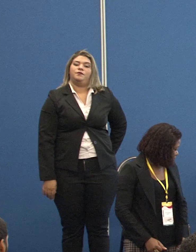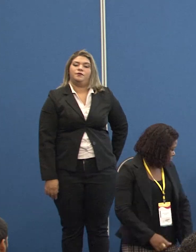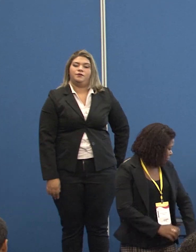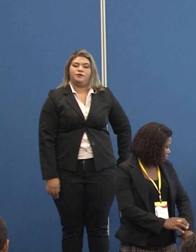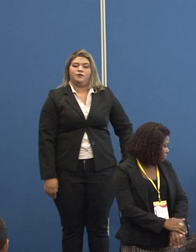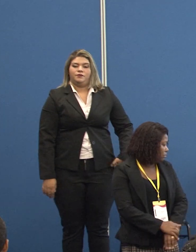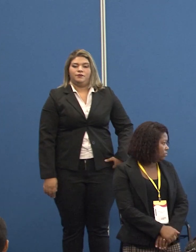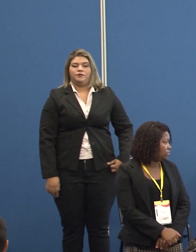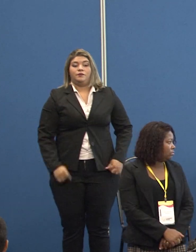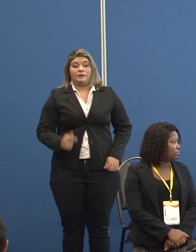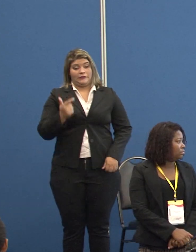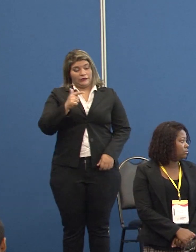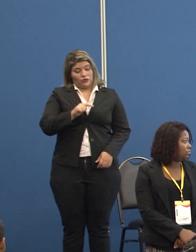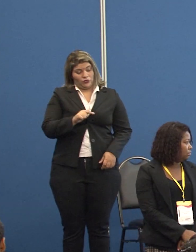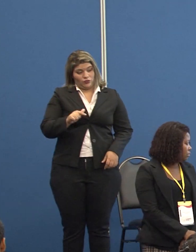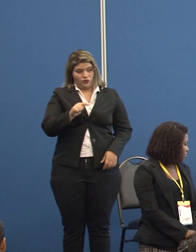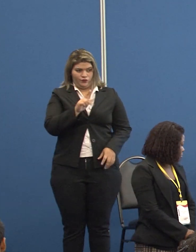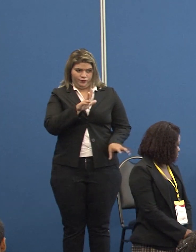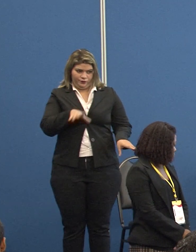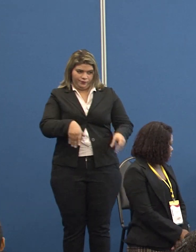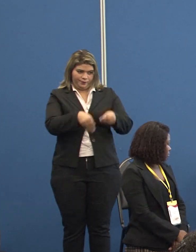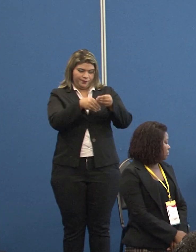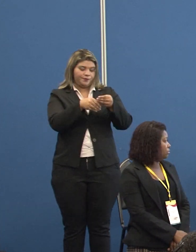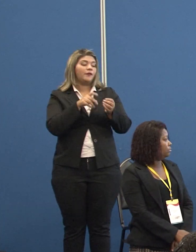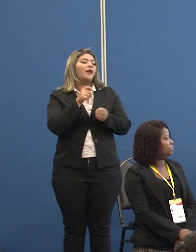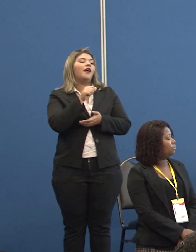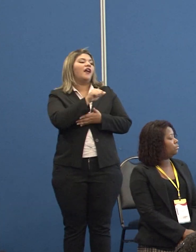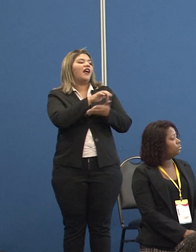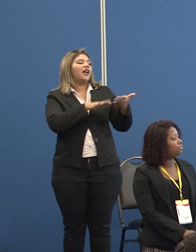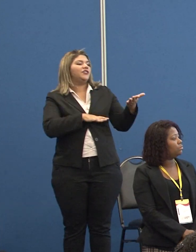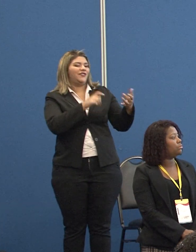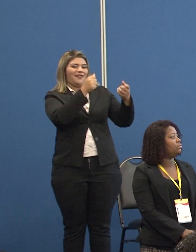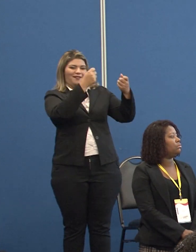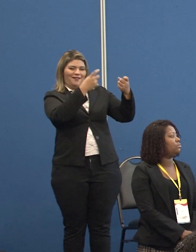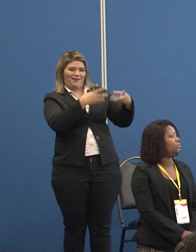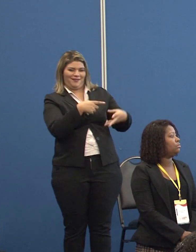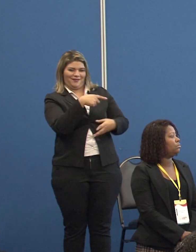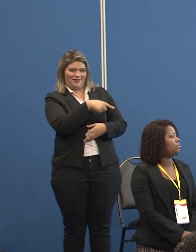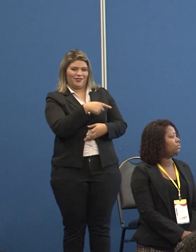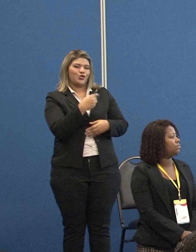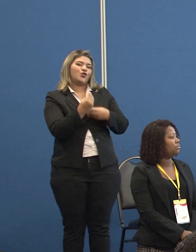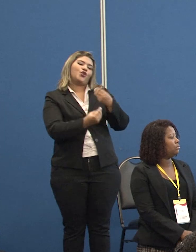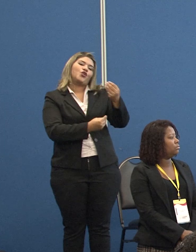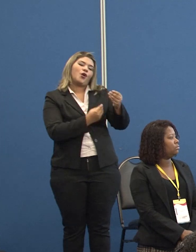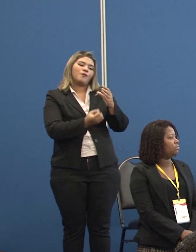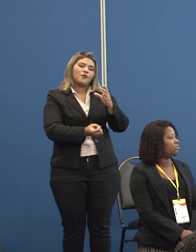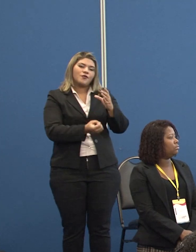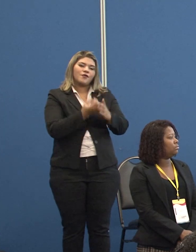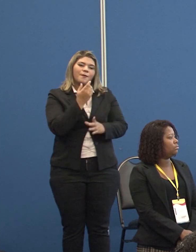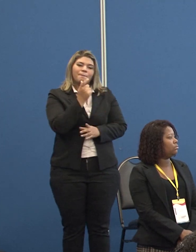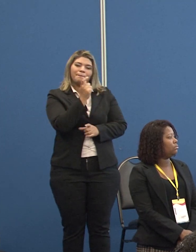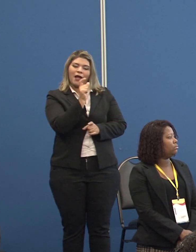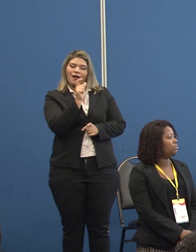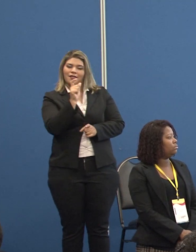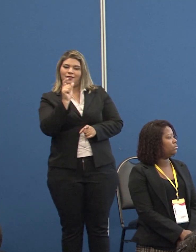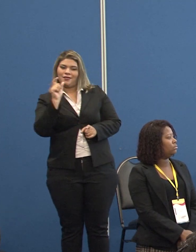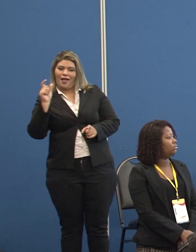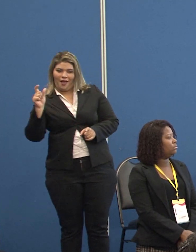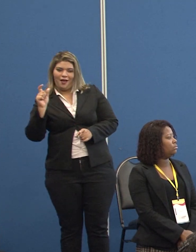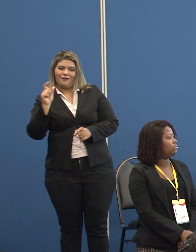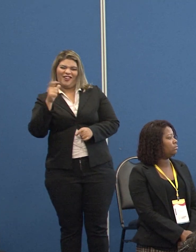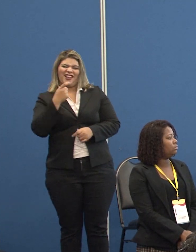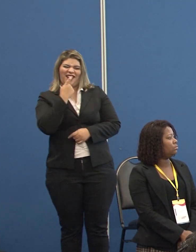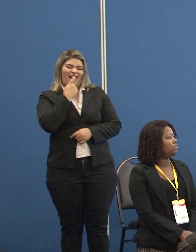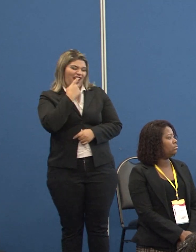Mais uma vez reforçando, por exemplo, nessa atividade que ela falou, da parte, né, de criação de palavras, de ditado, é lógico que eu